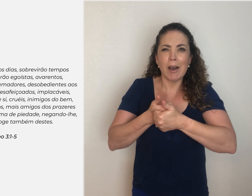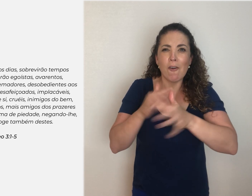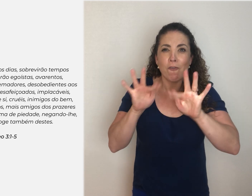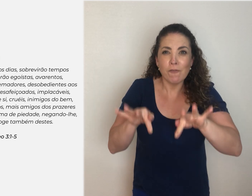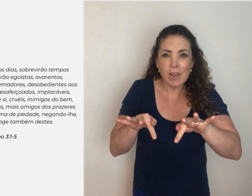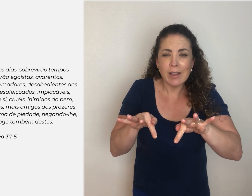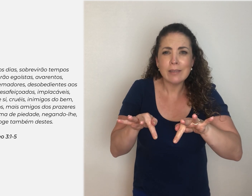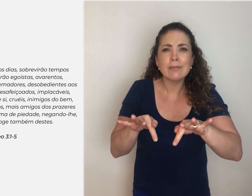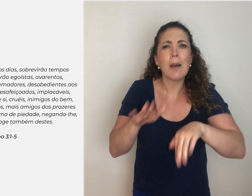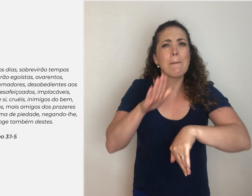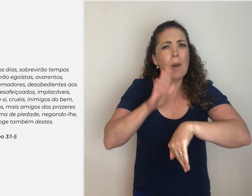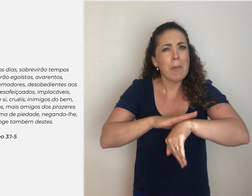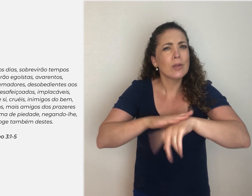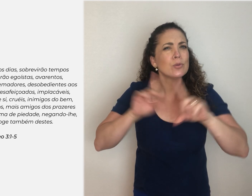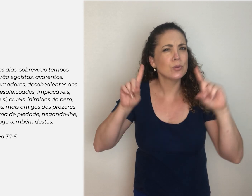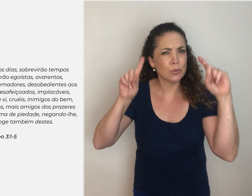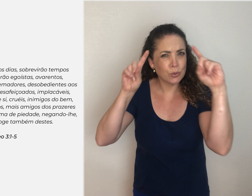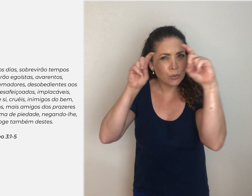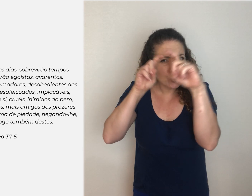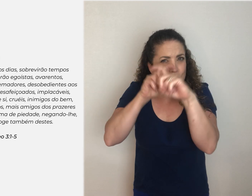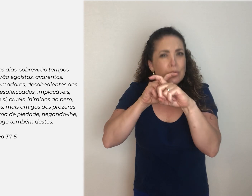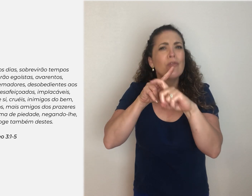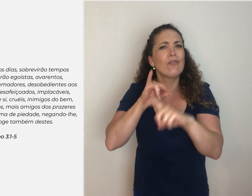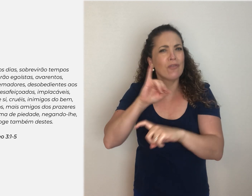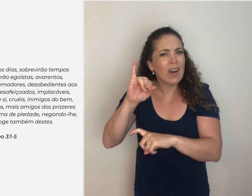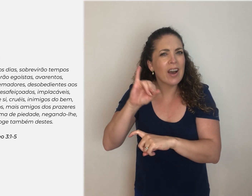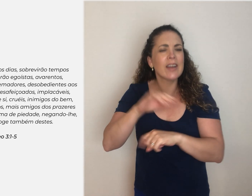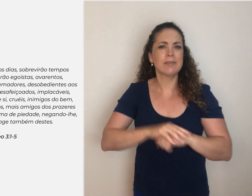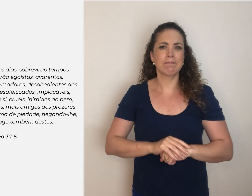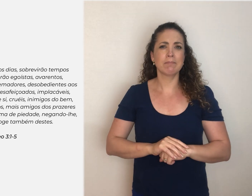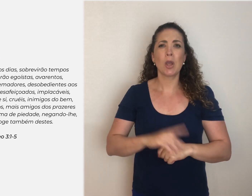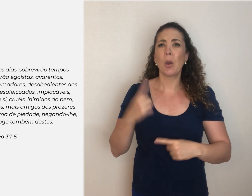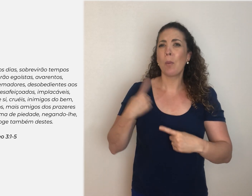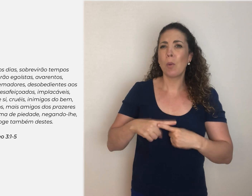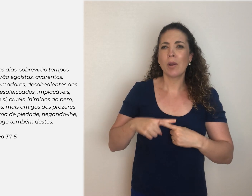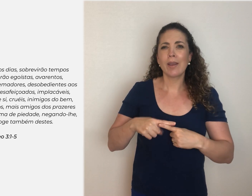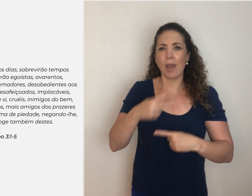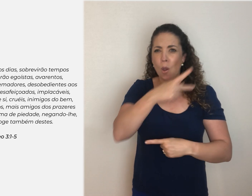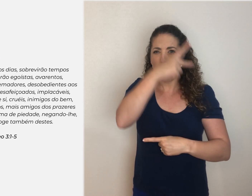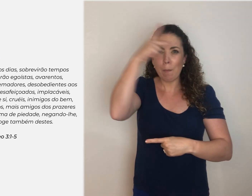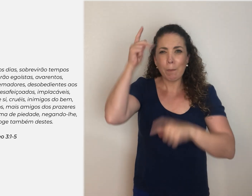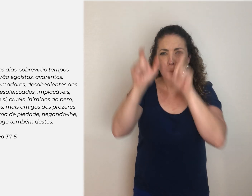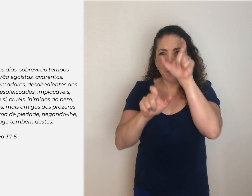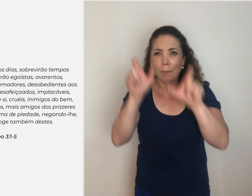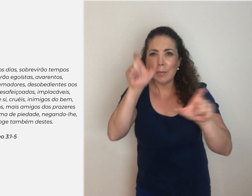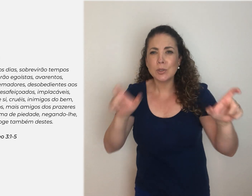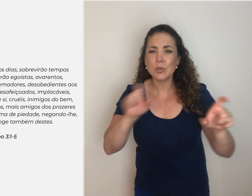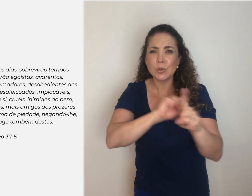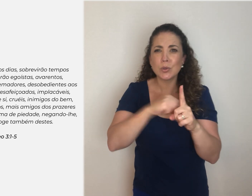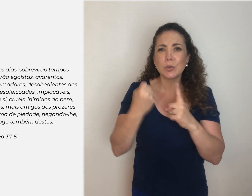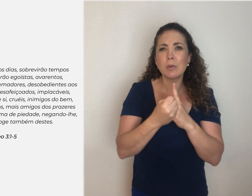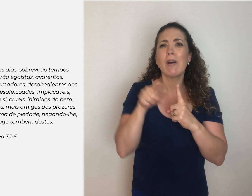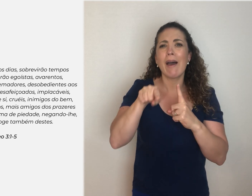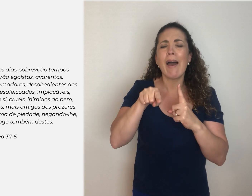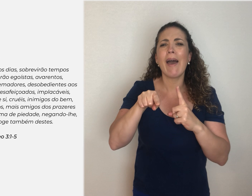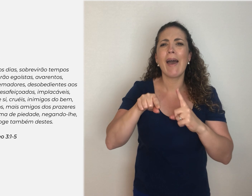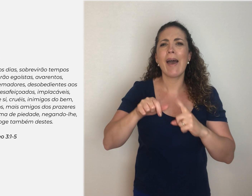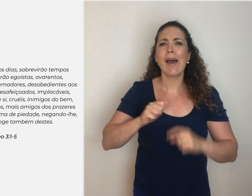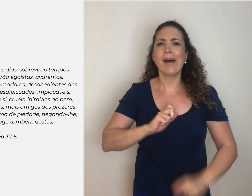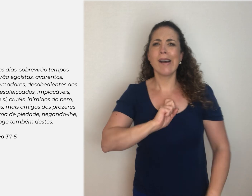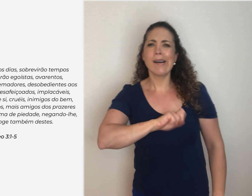tempos difíceis, pois os homens serão egoístas, avarentos,